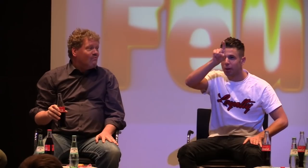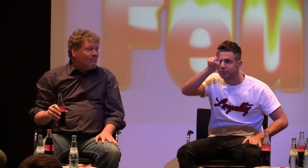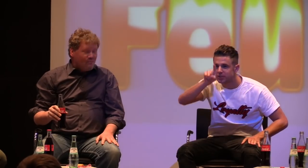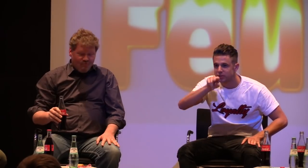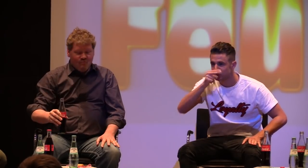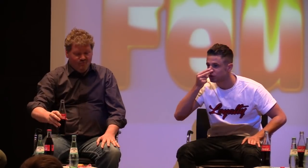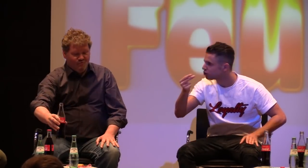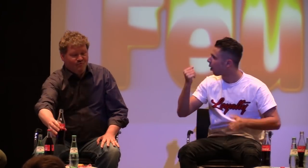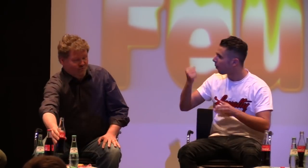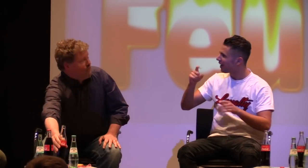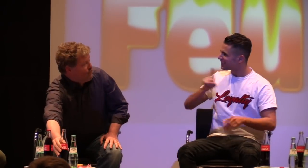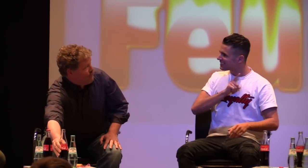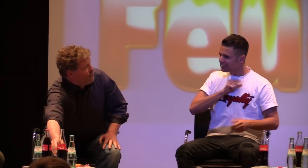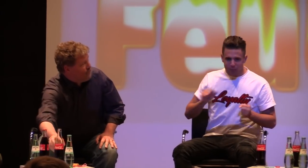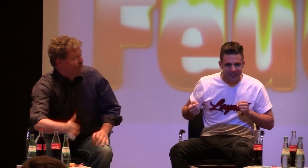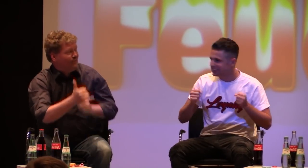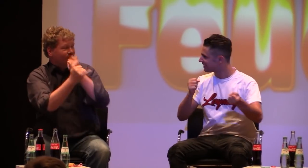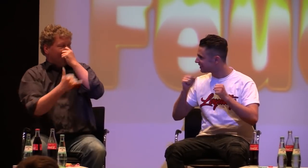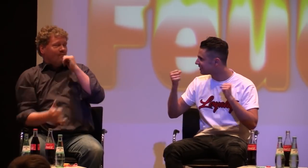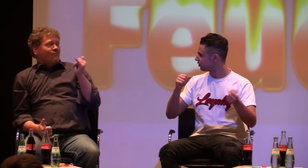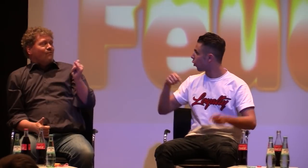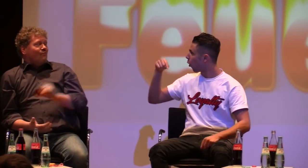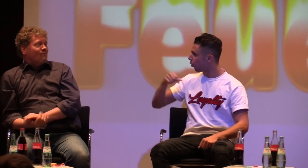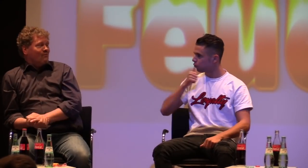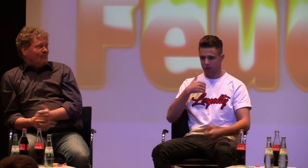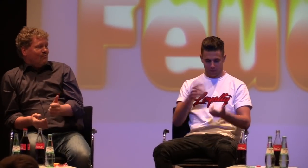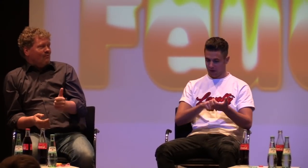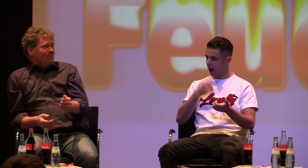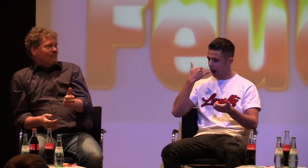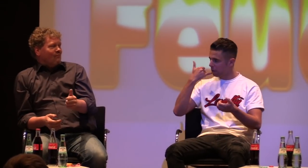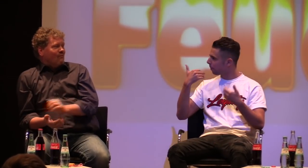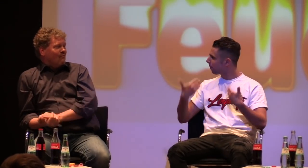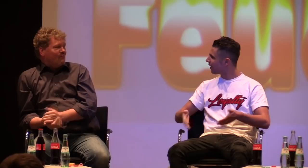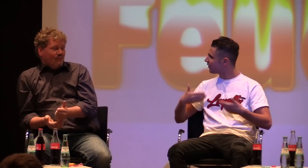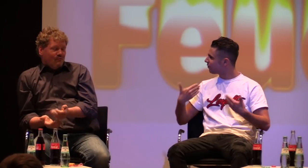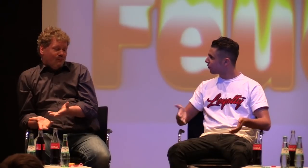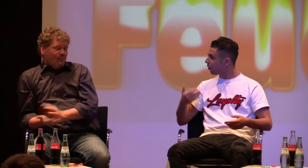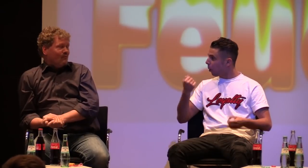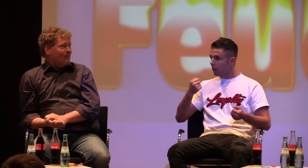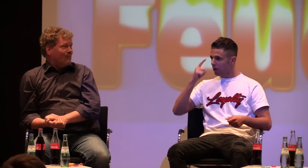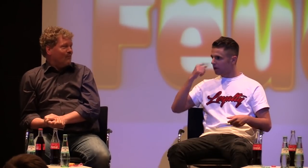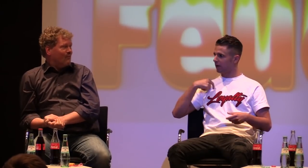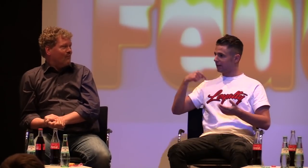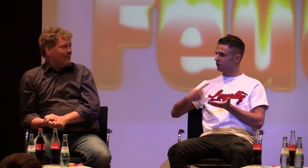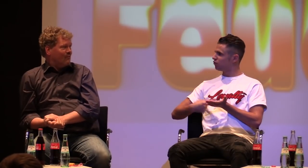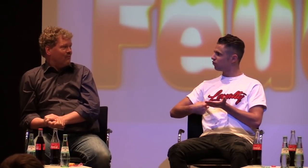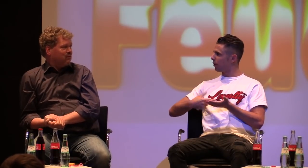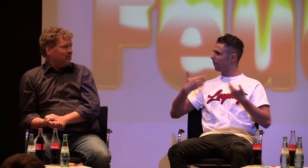nicht. Man musste sich selbst aktiv den Zug raussuchen, man musste sich da an der Liste durchkämpfen